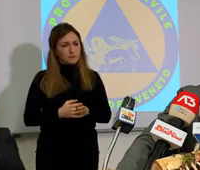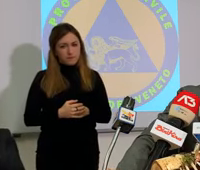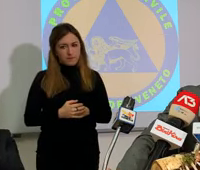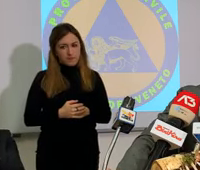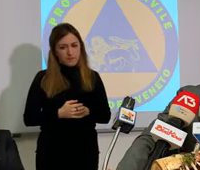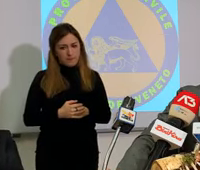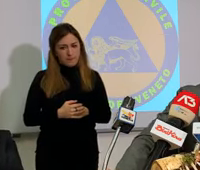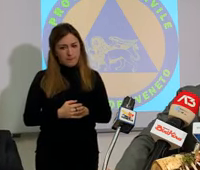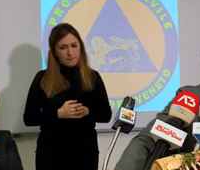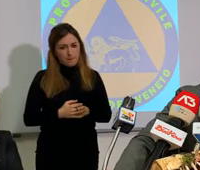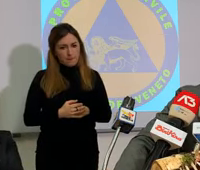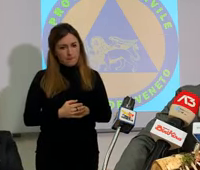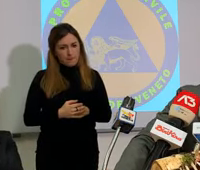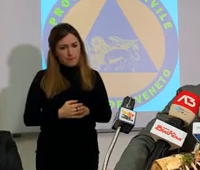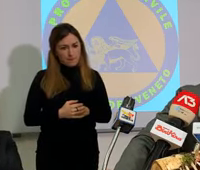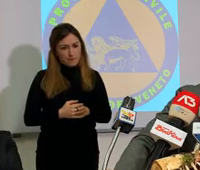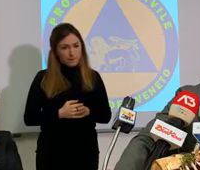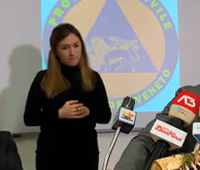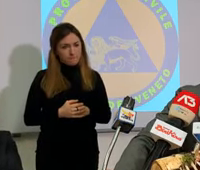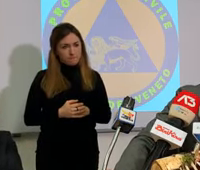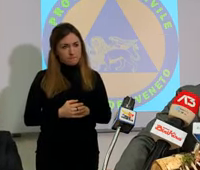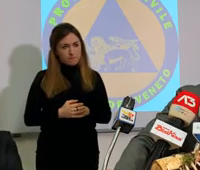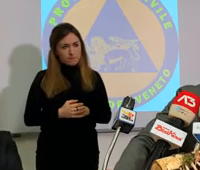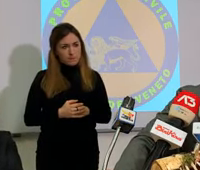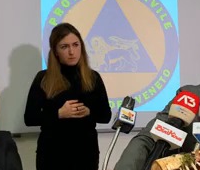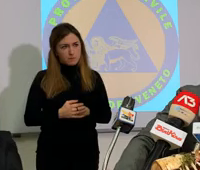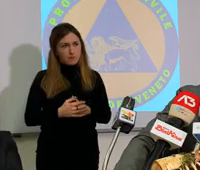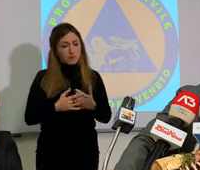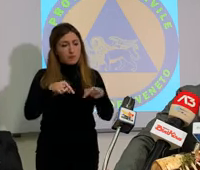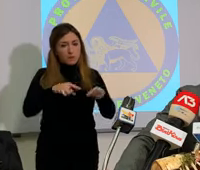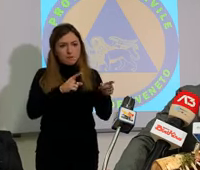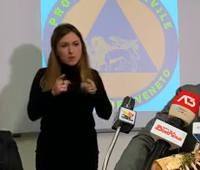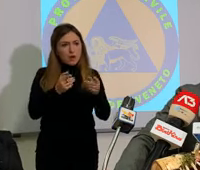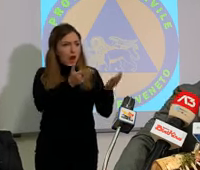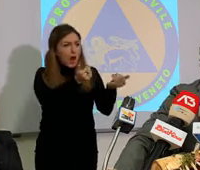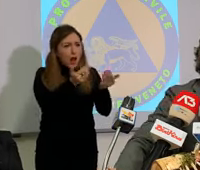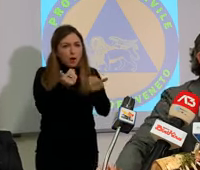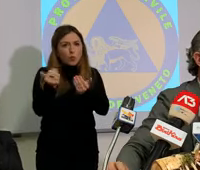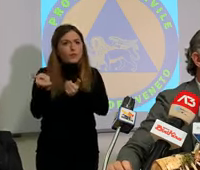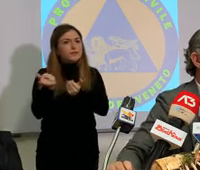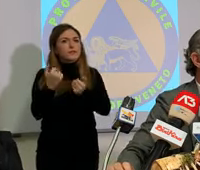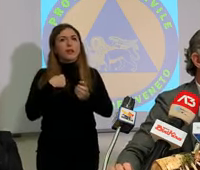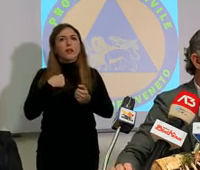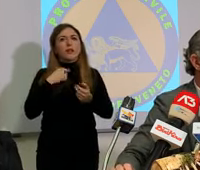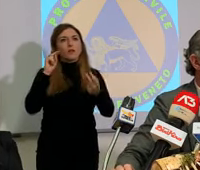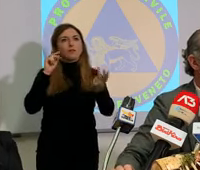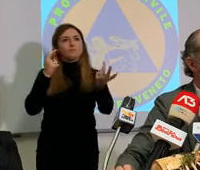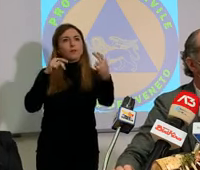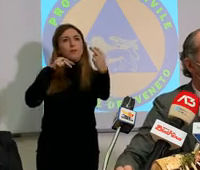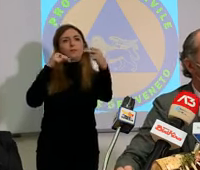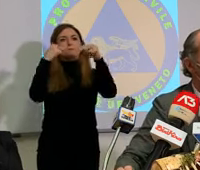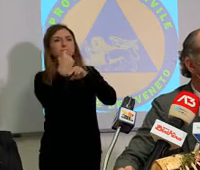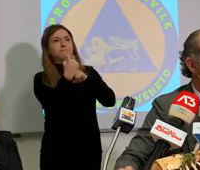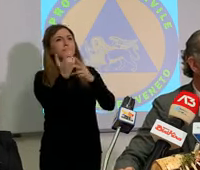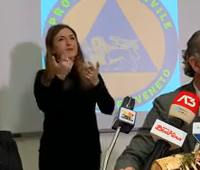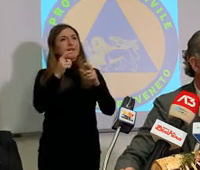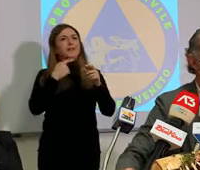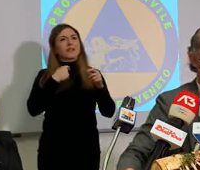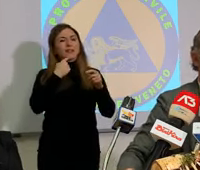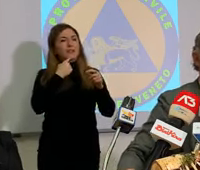fra turno per non è che è un periodo che degli acquisti delle spese quindi mi metto nei panni di chi magari ha investito per avere un